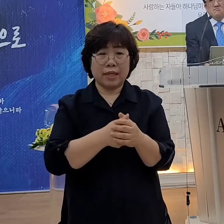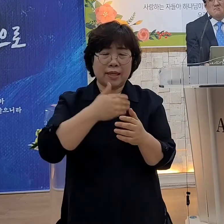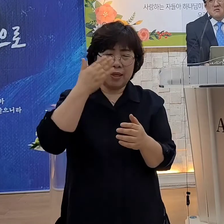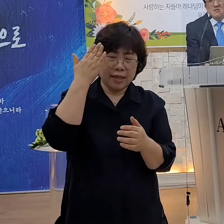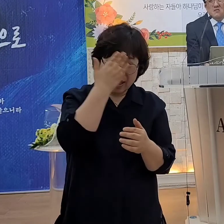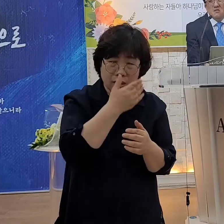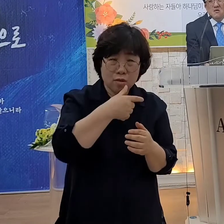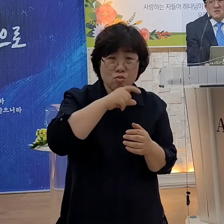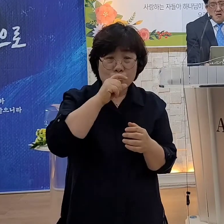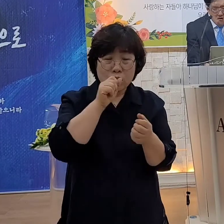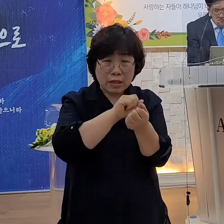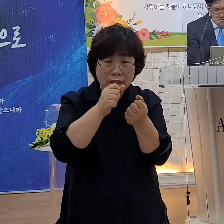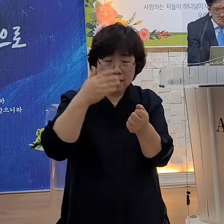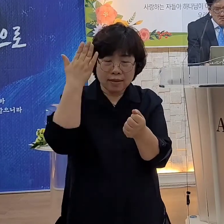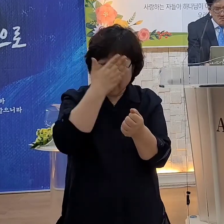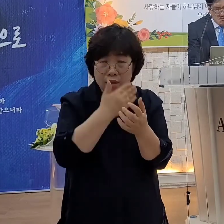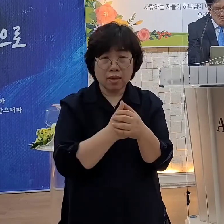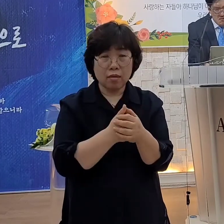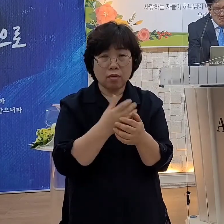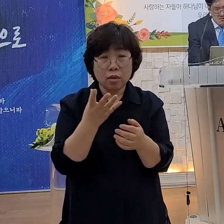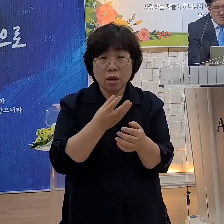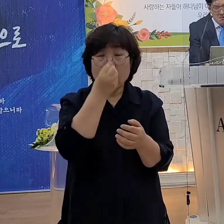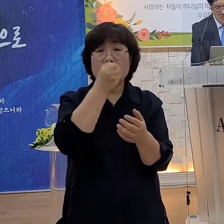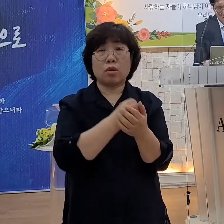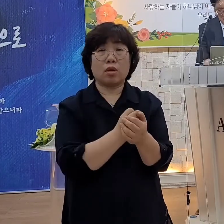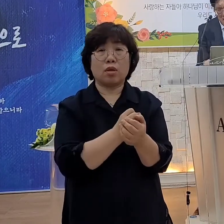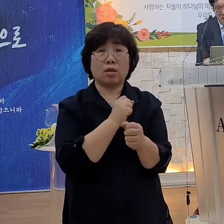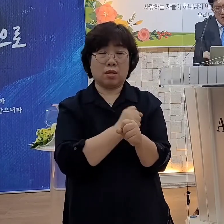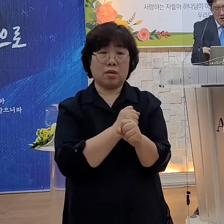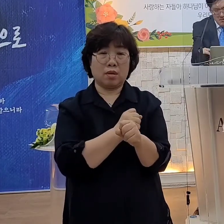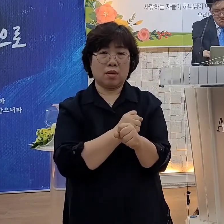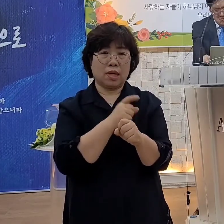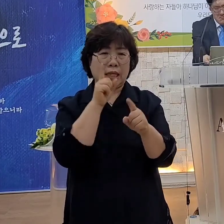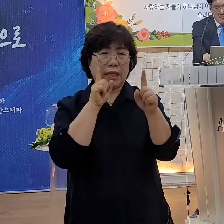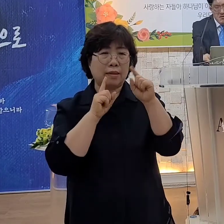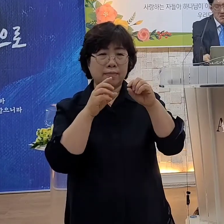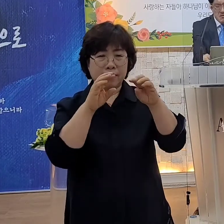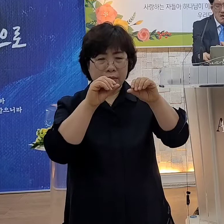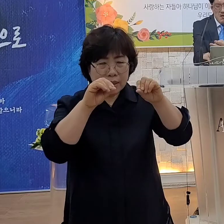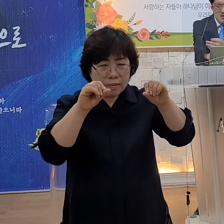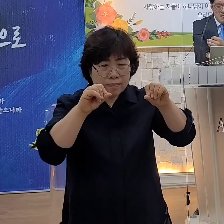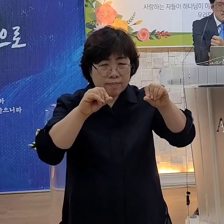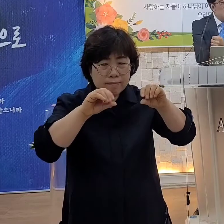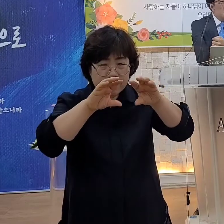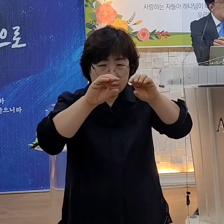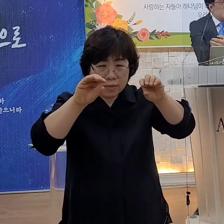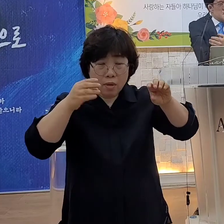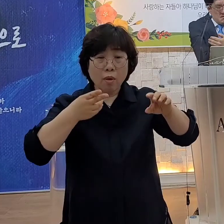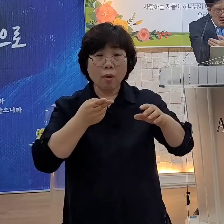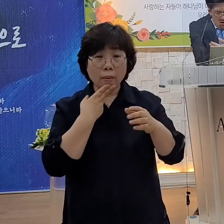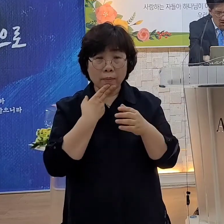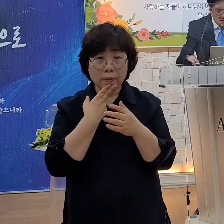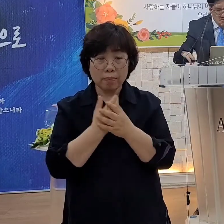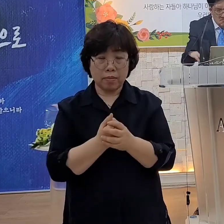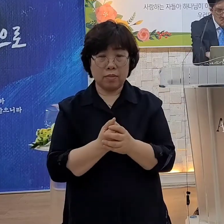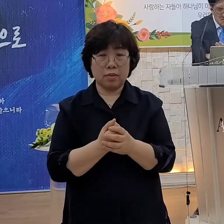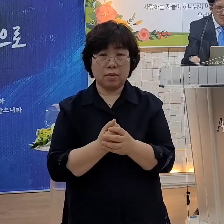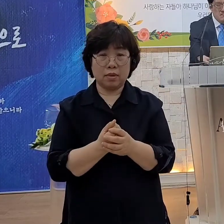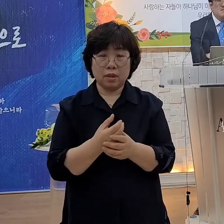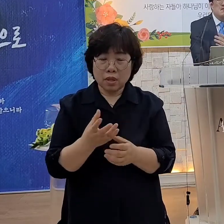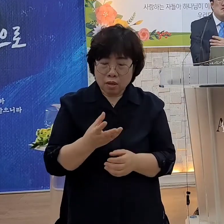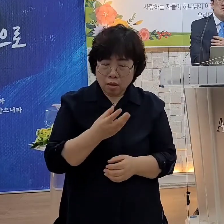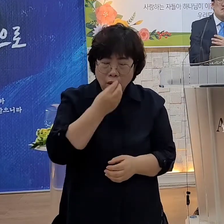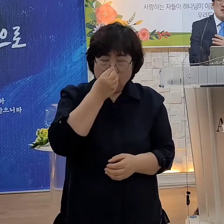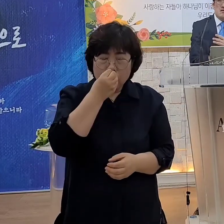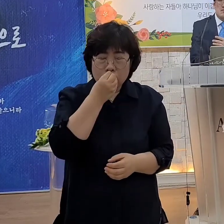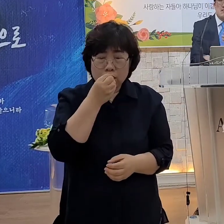깨끗하고 물로 씻고 거룩 또 티나 주름 잡힌 것이나 이런 것들이 없이 거룩하고 흠이